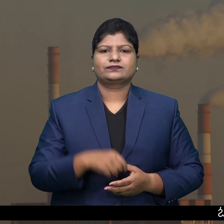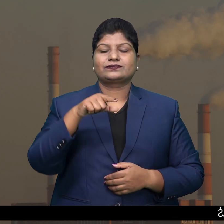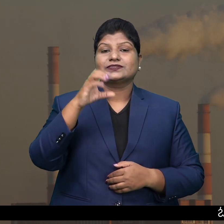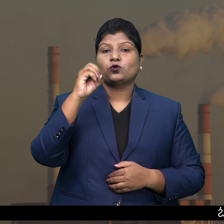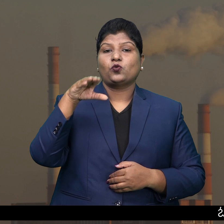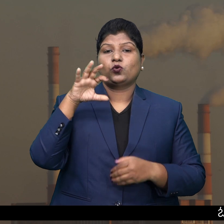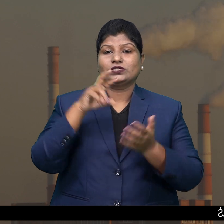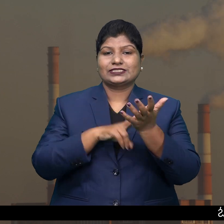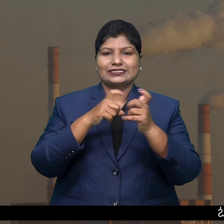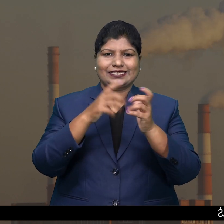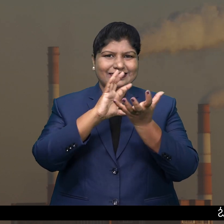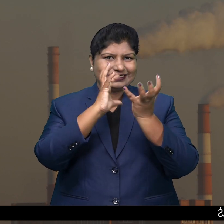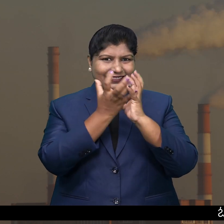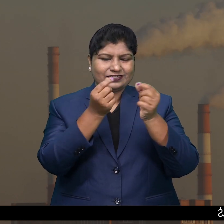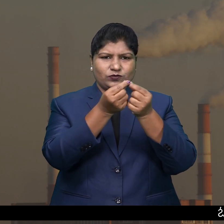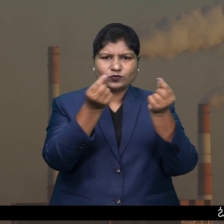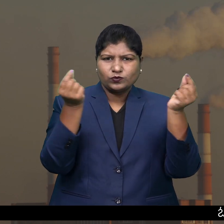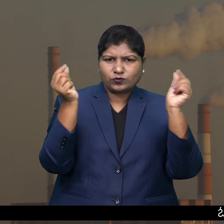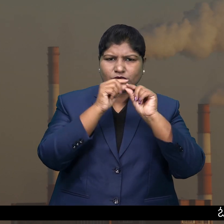ఓజోన్ క్షీణత,